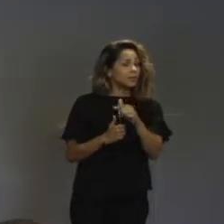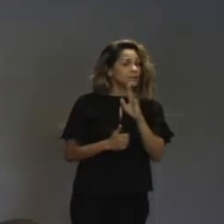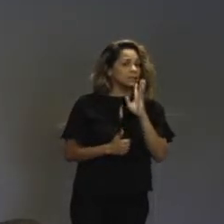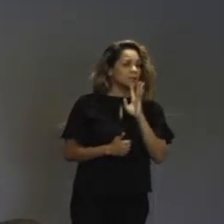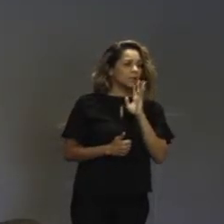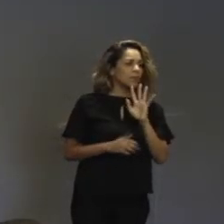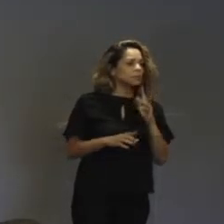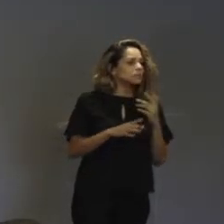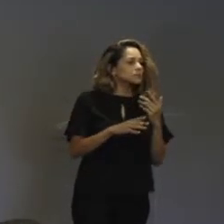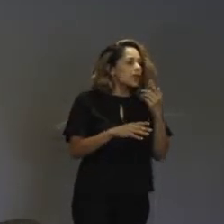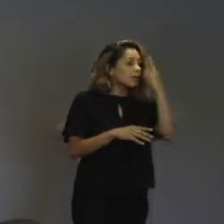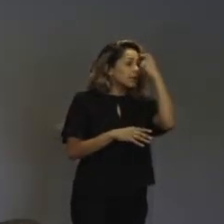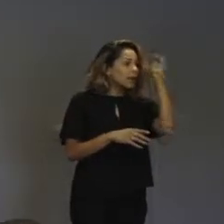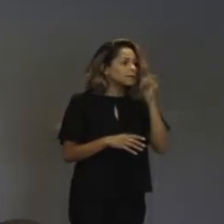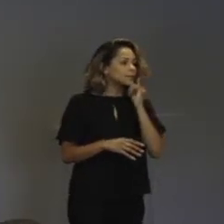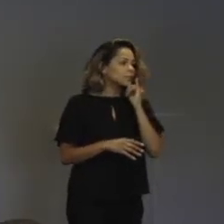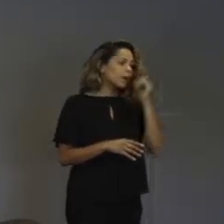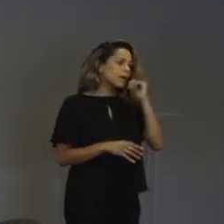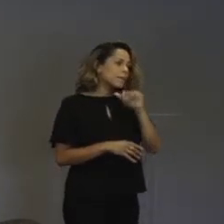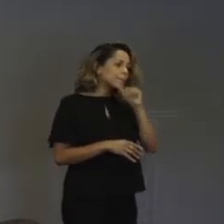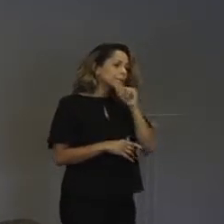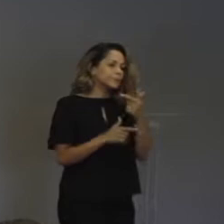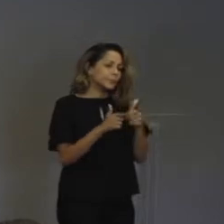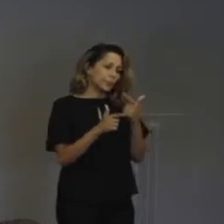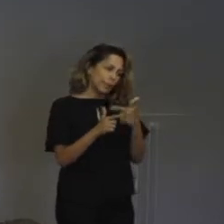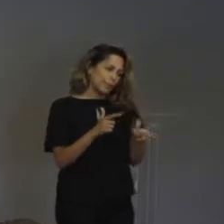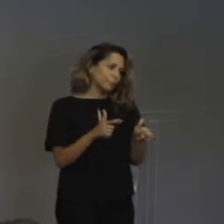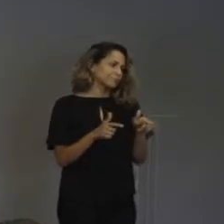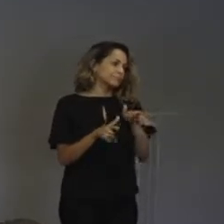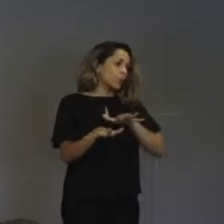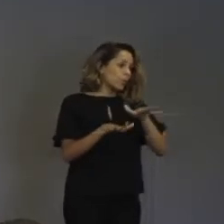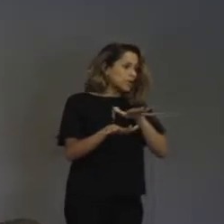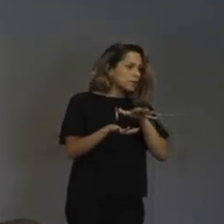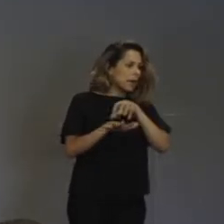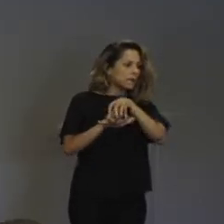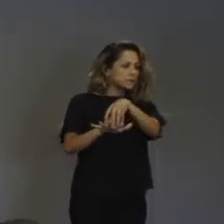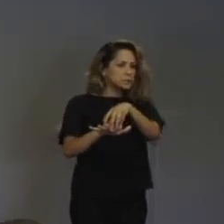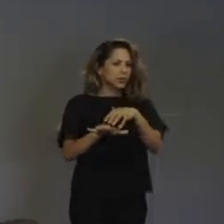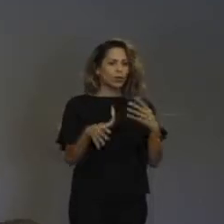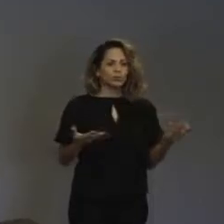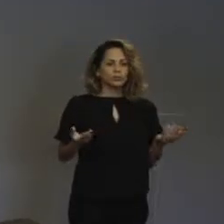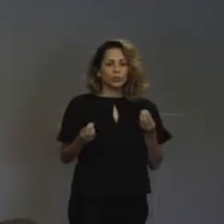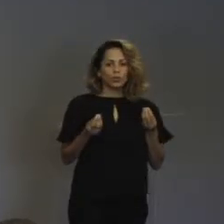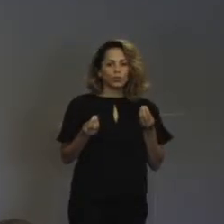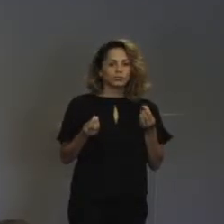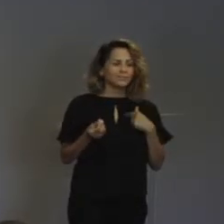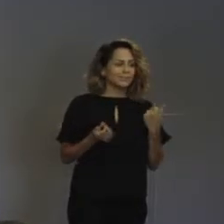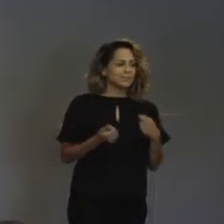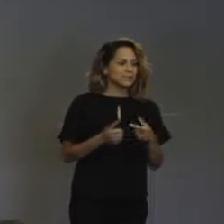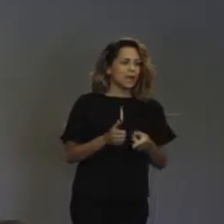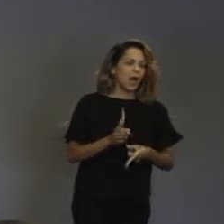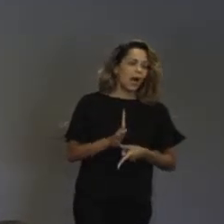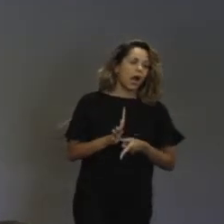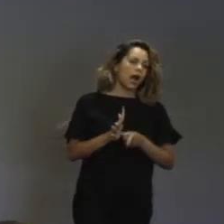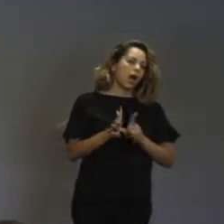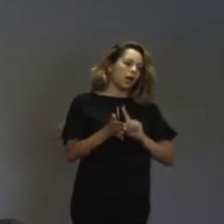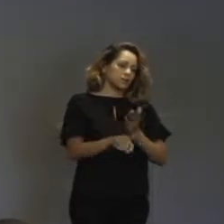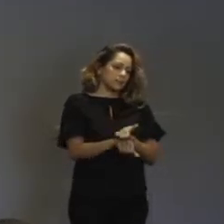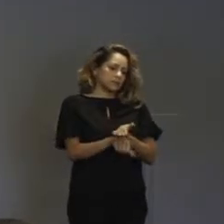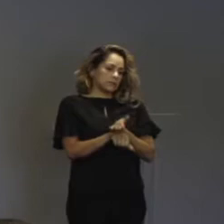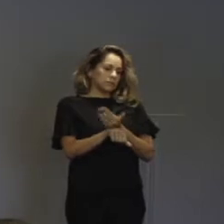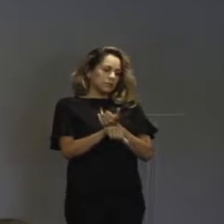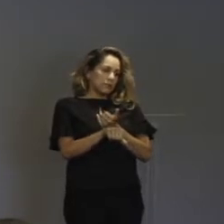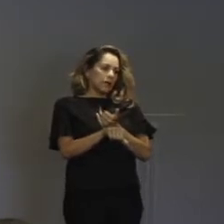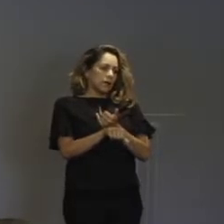Essa mãe, por conta de uma questão de mobilidade, eu sempre volto nesse ponto, tem que sair antes da hora da escola dessa criança para pegar o ônibus para estar no trabalho